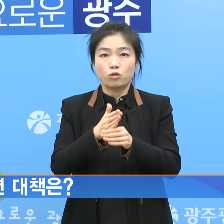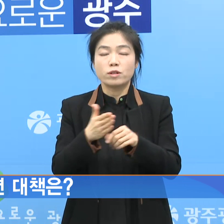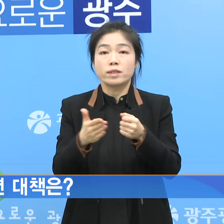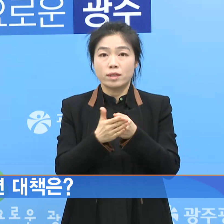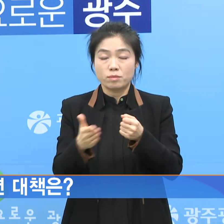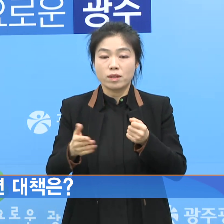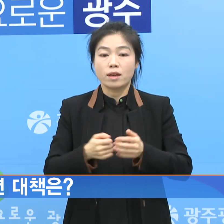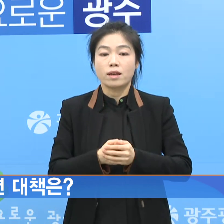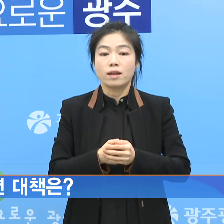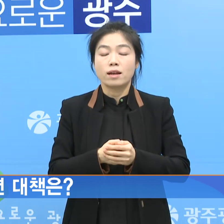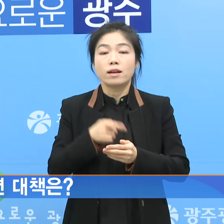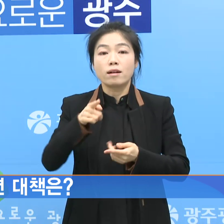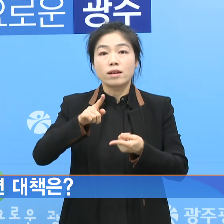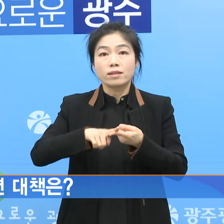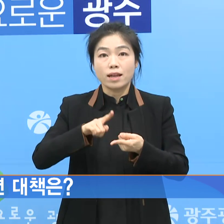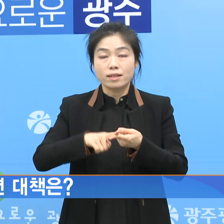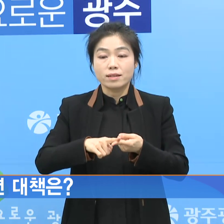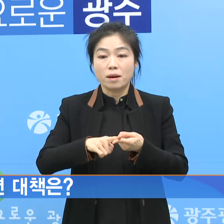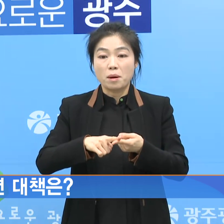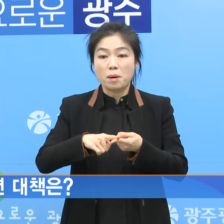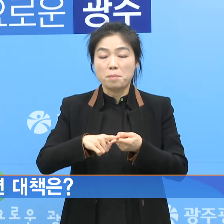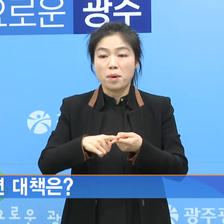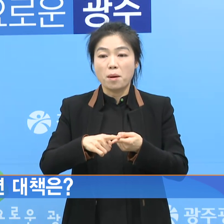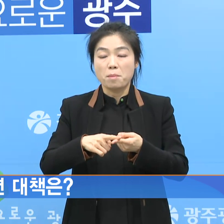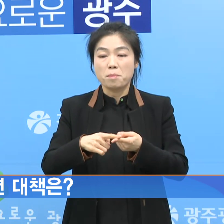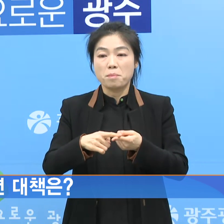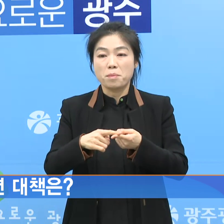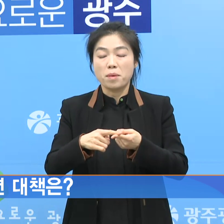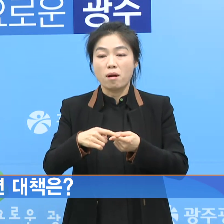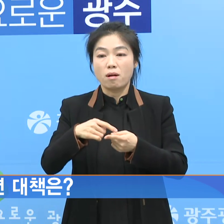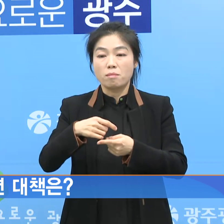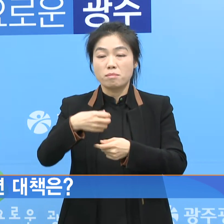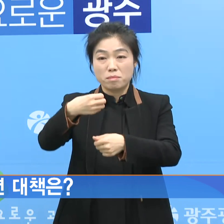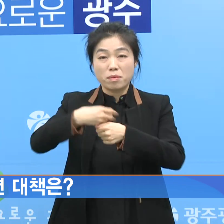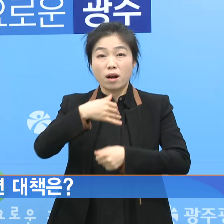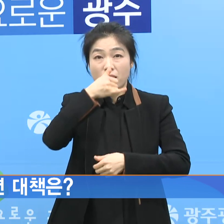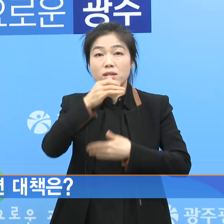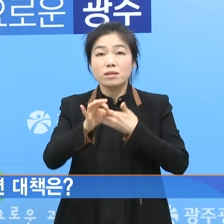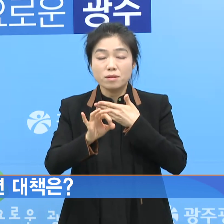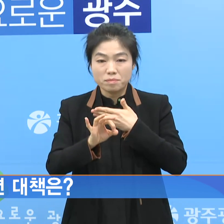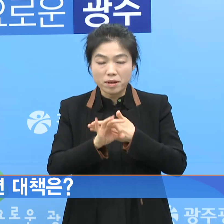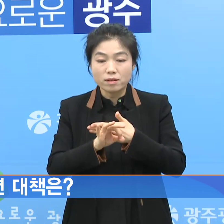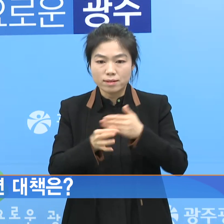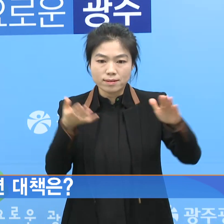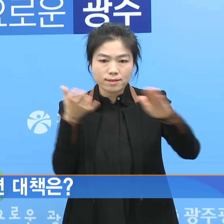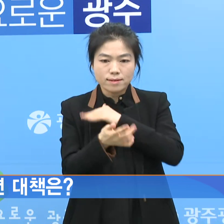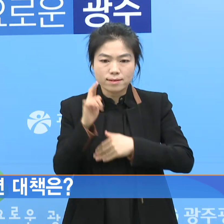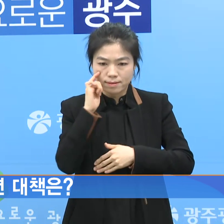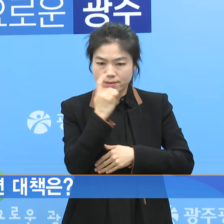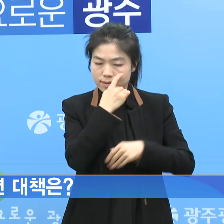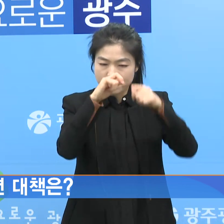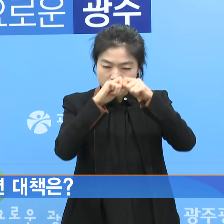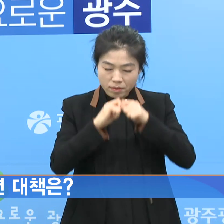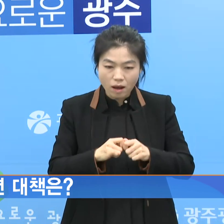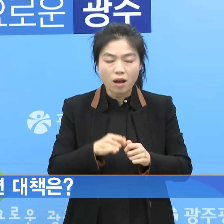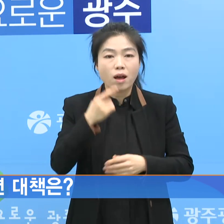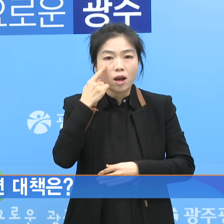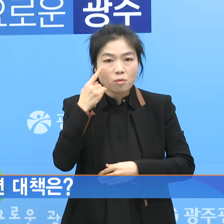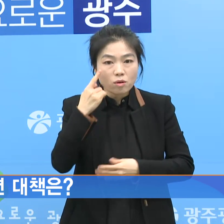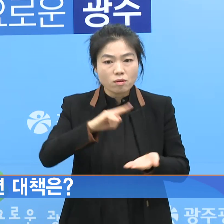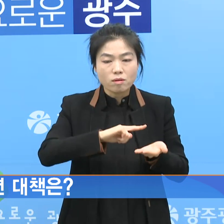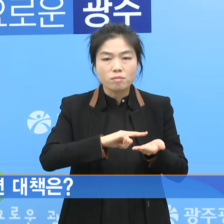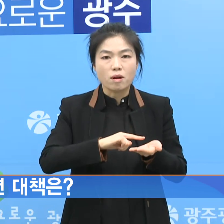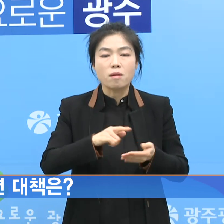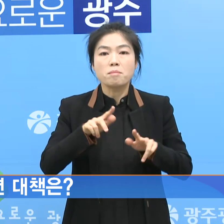그래서 그런 부분도 이제 제보가 온다면 현장 확인을 면밀하게 해서 폐쇄할 필요가